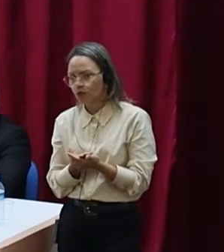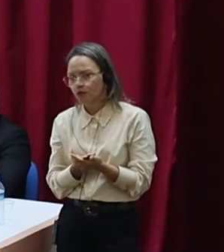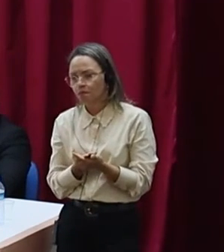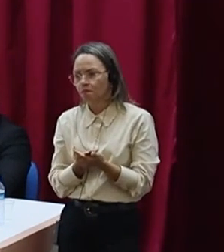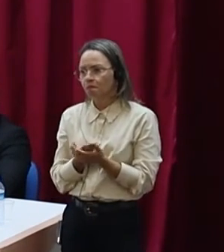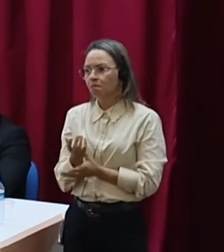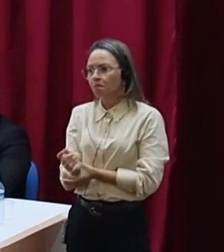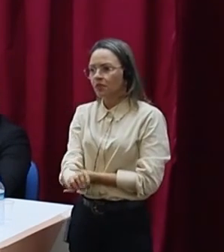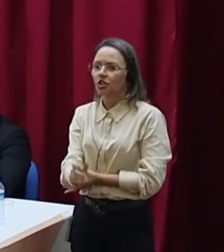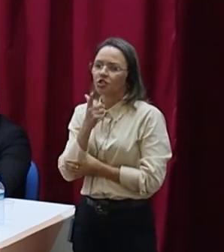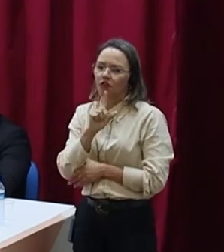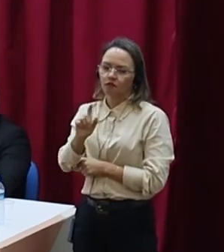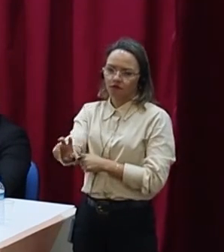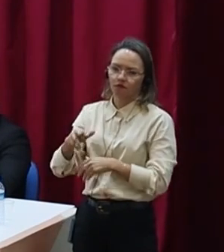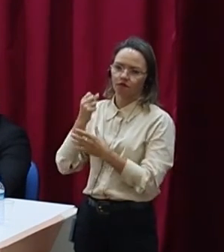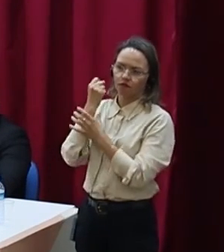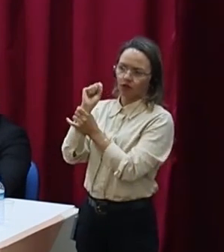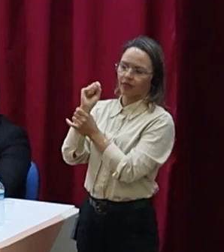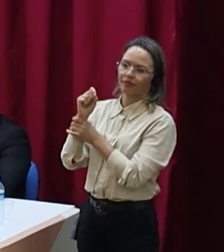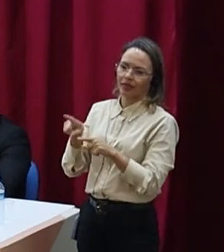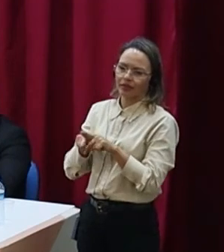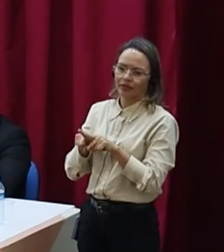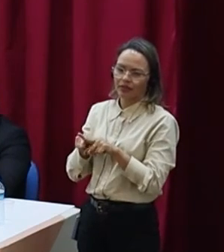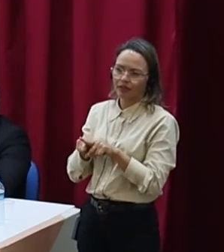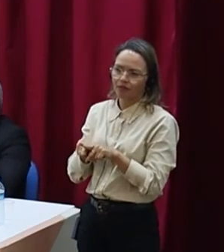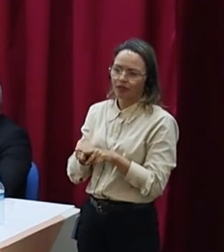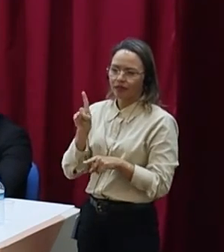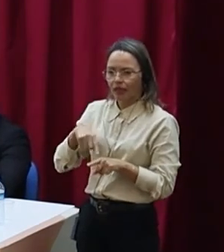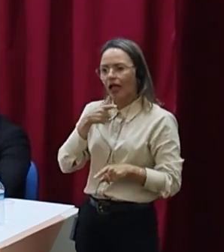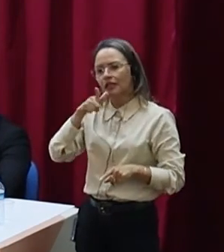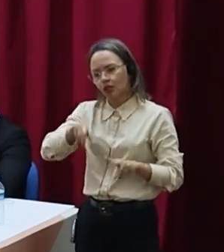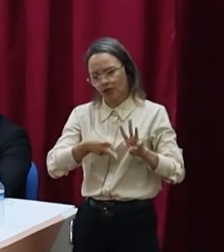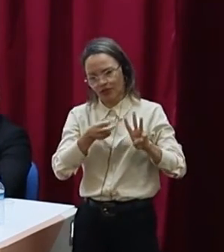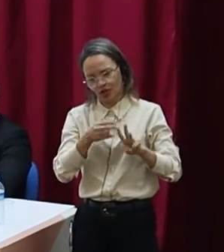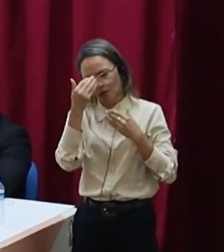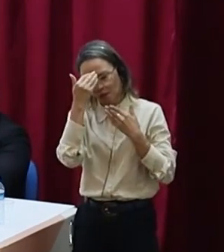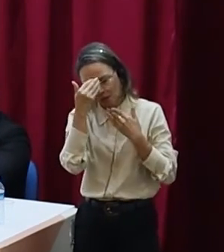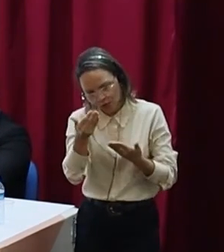fortalecer la normalización en guaraní y también las lenguas indígenas. Gracias, compañero.